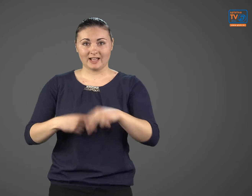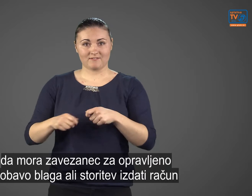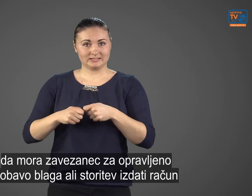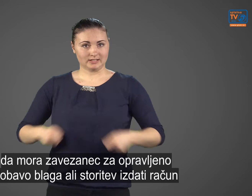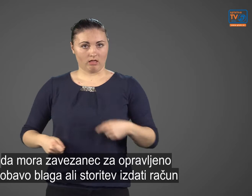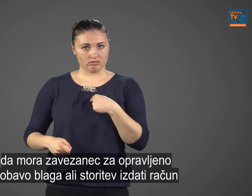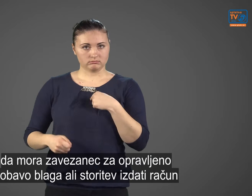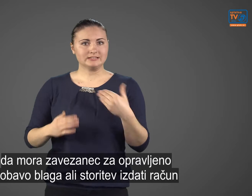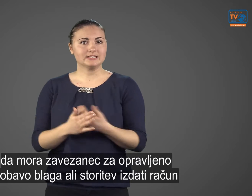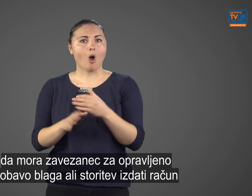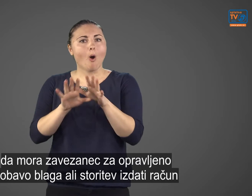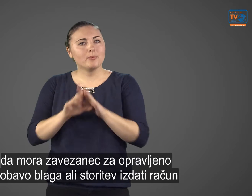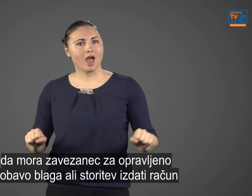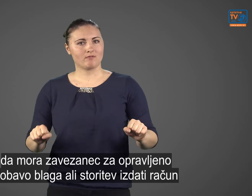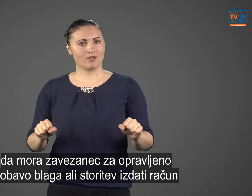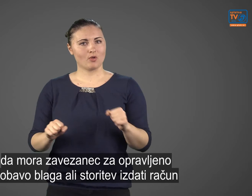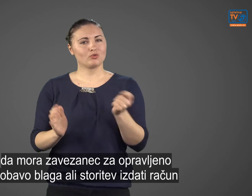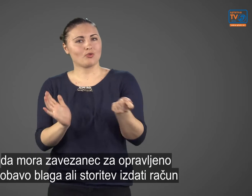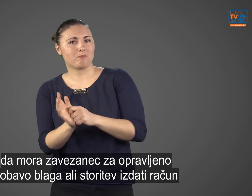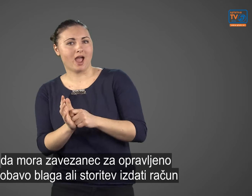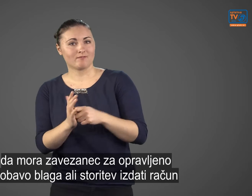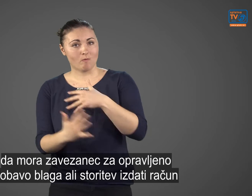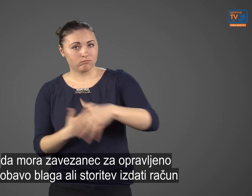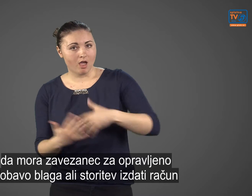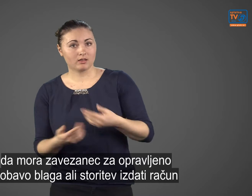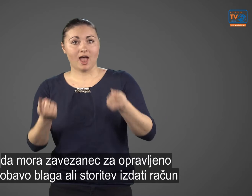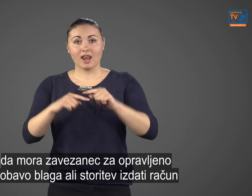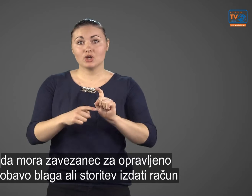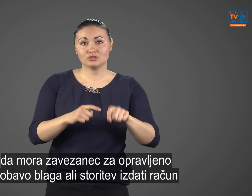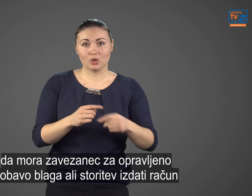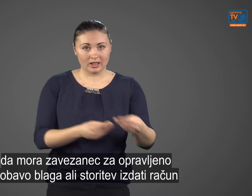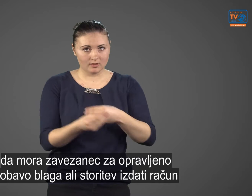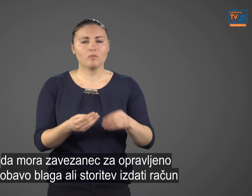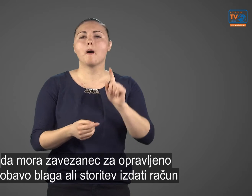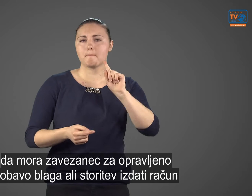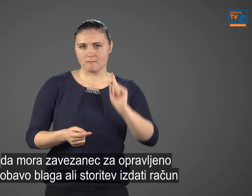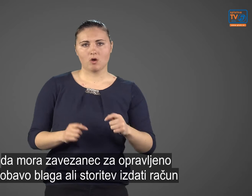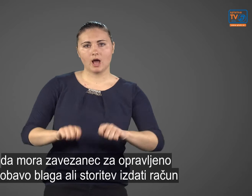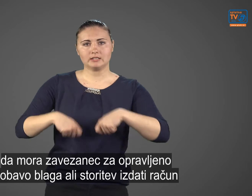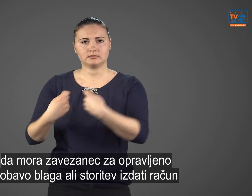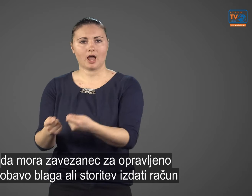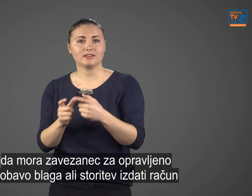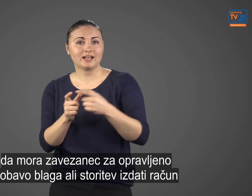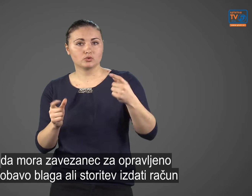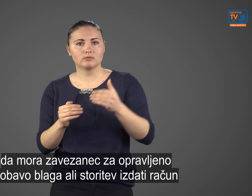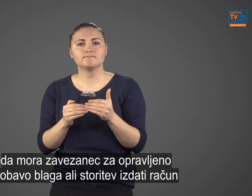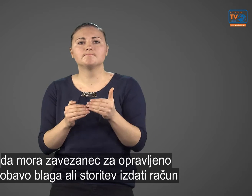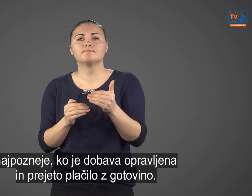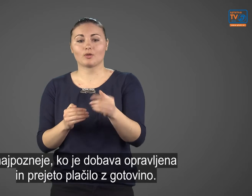opravljeno dobavo blaga ali storitev izdati račun najpozneje, ko je dobava opravljena in prejeto plačilo